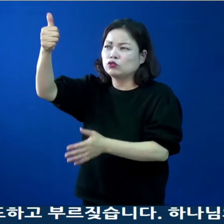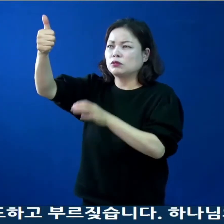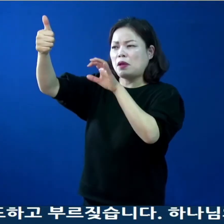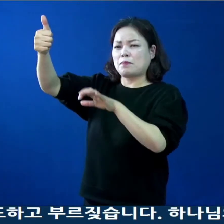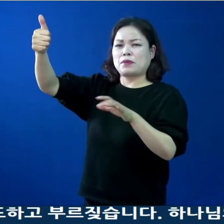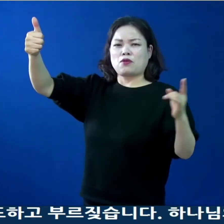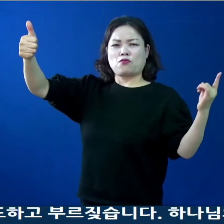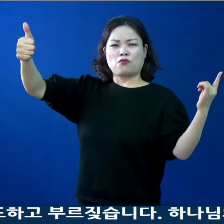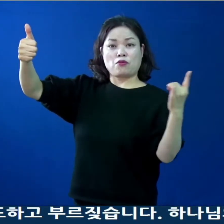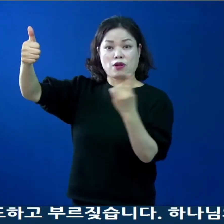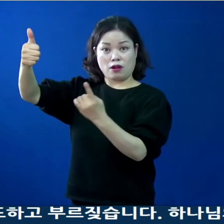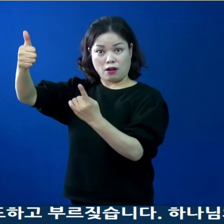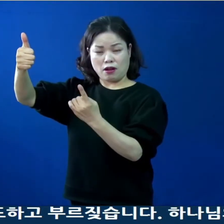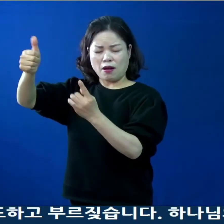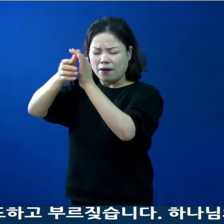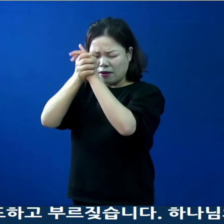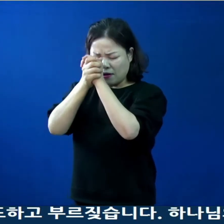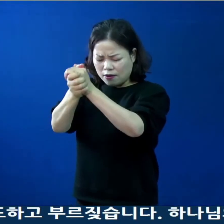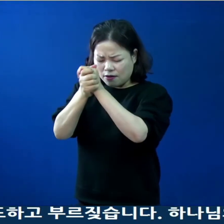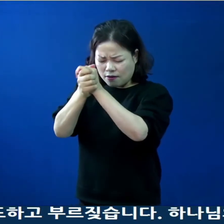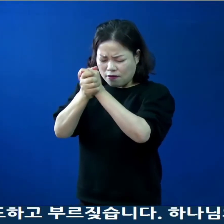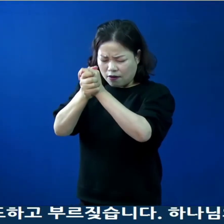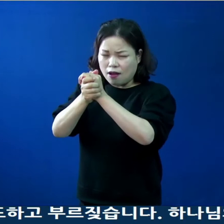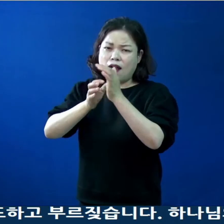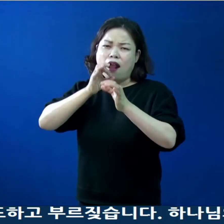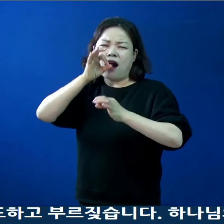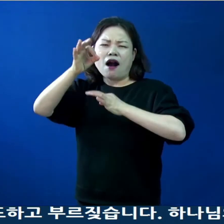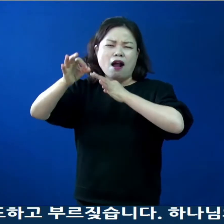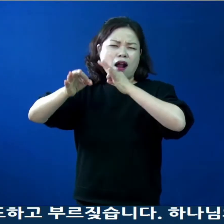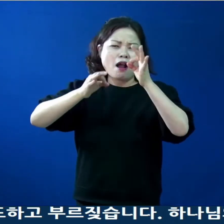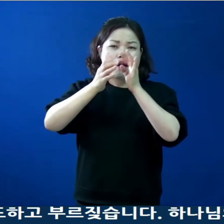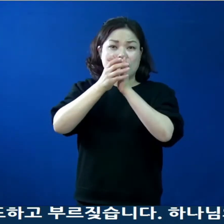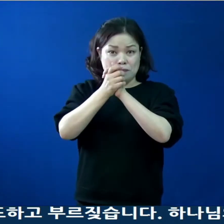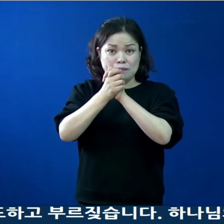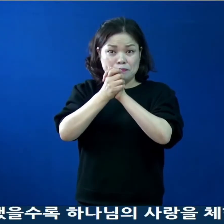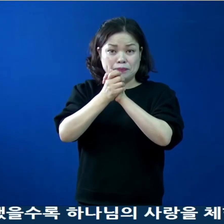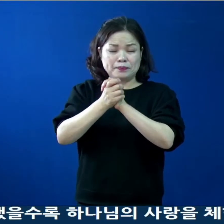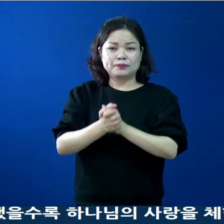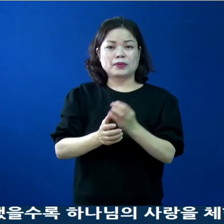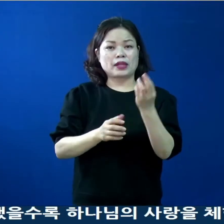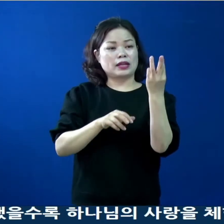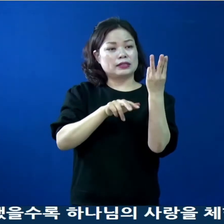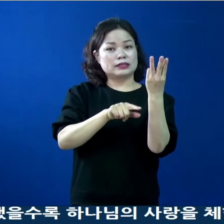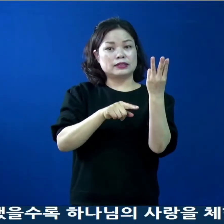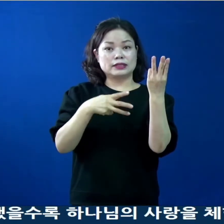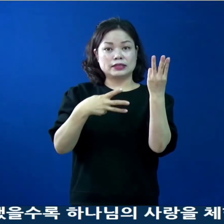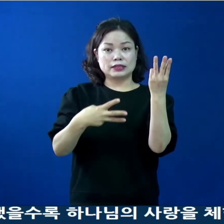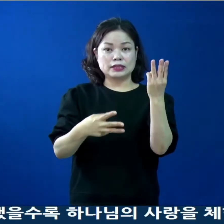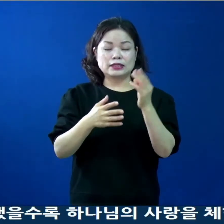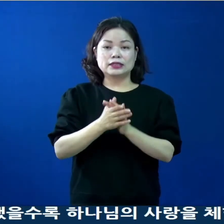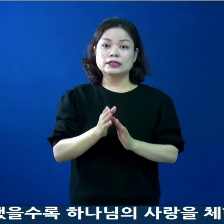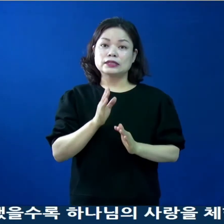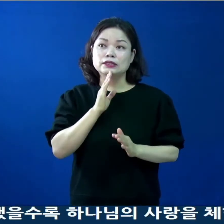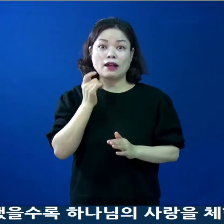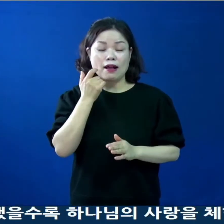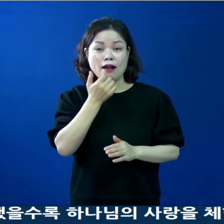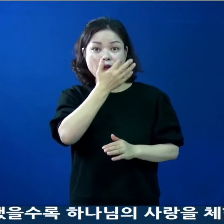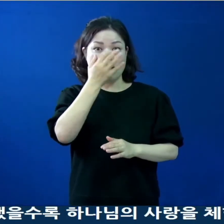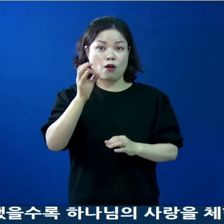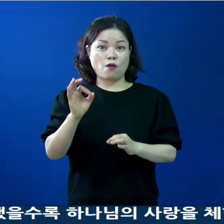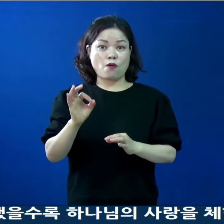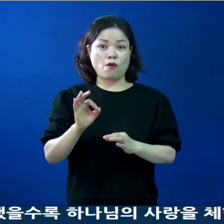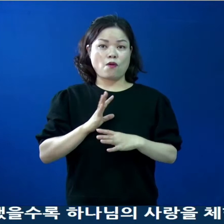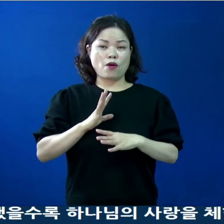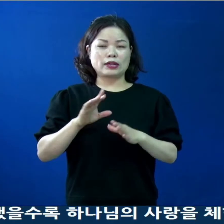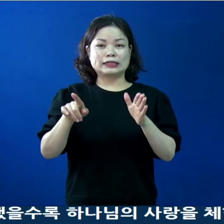나와서 기도하고 부르짖게 되는 것입니다. 3절 말씀은 실로 아름답고 놀라운